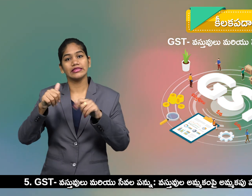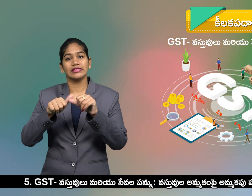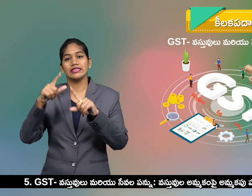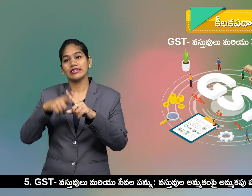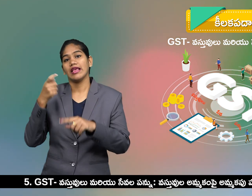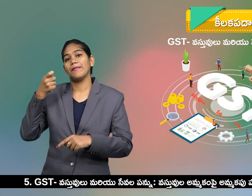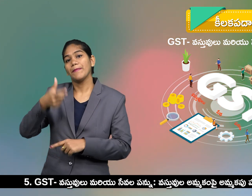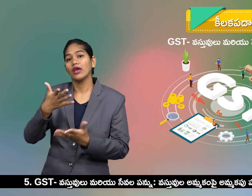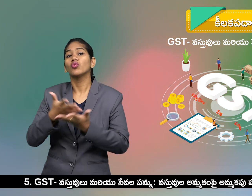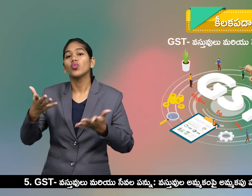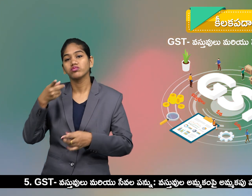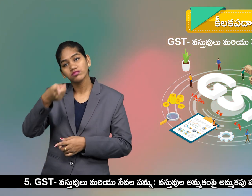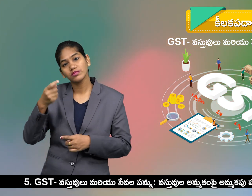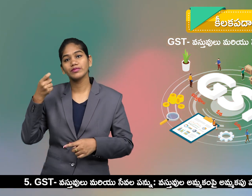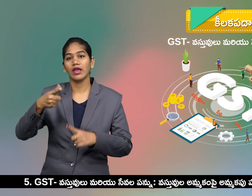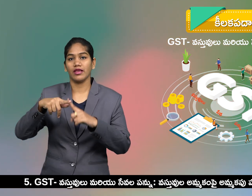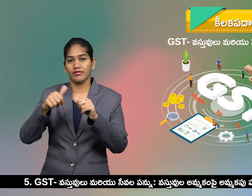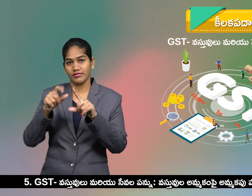విధించబడుతుంది.